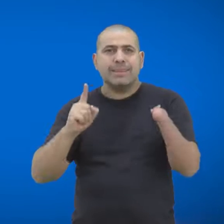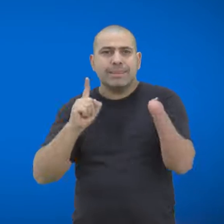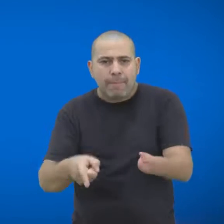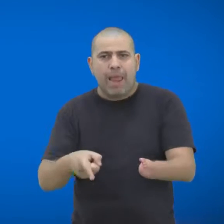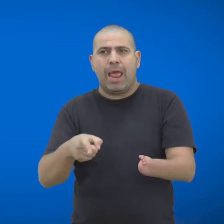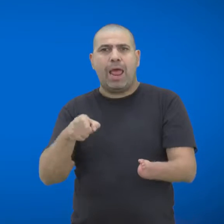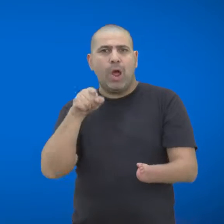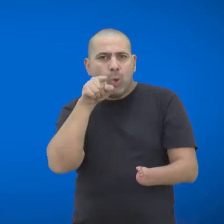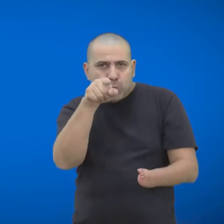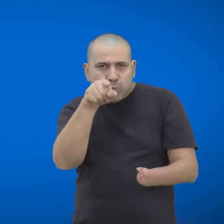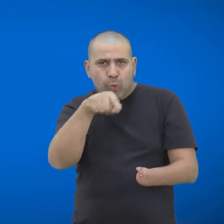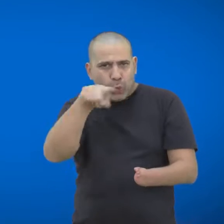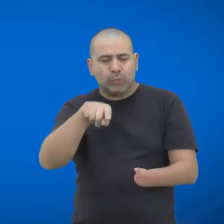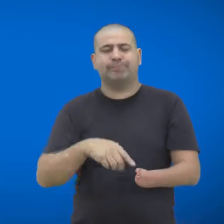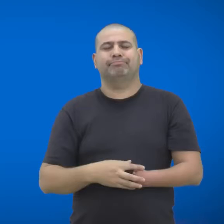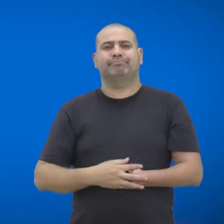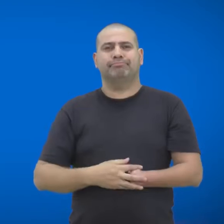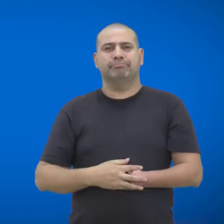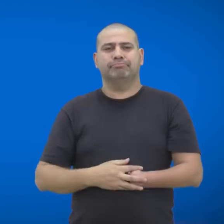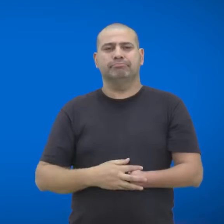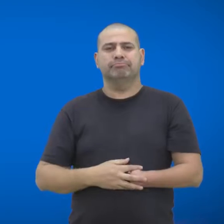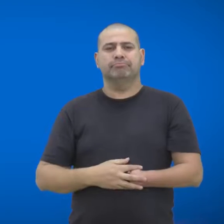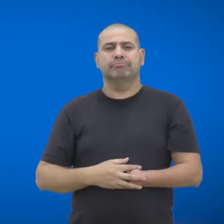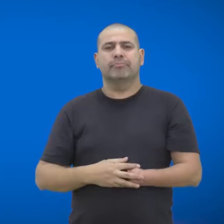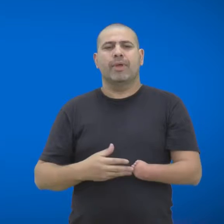este plan también es tuyo